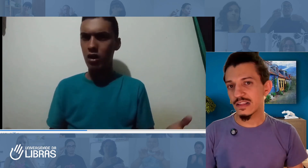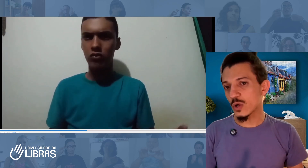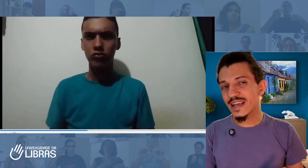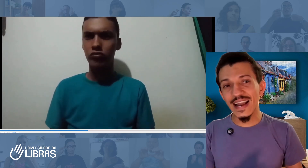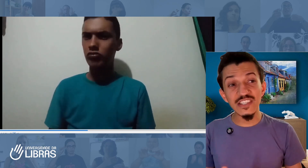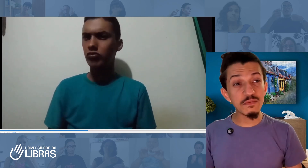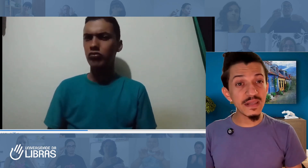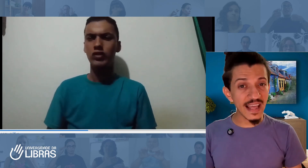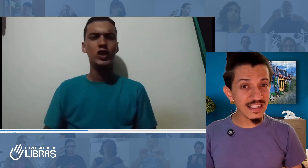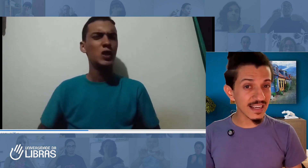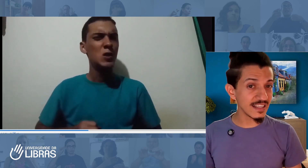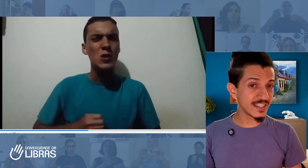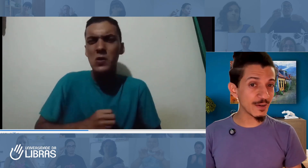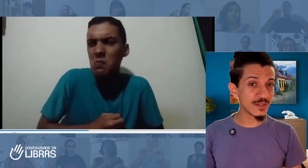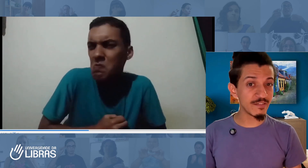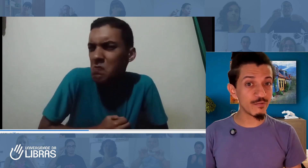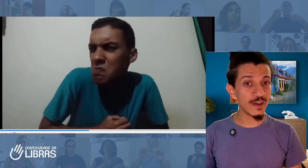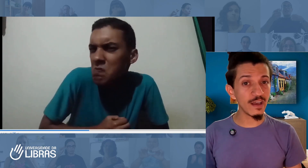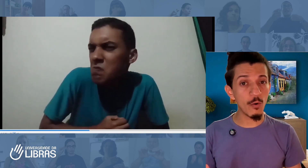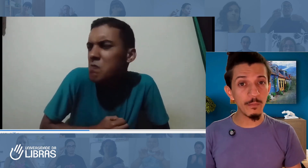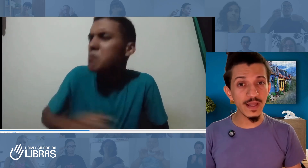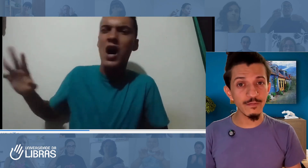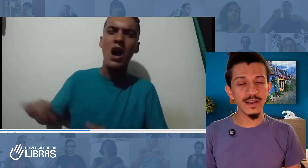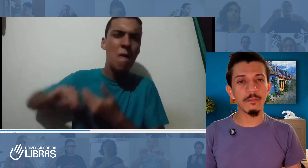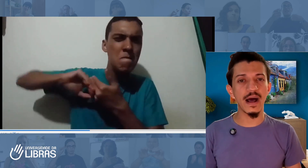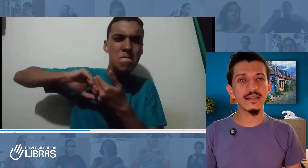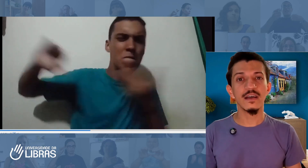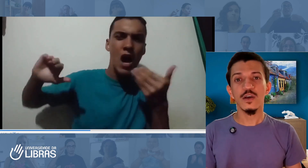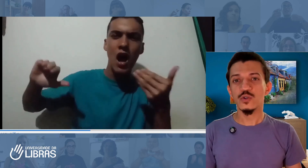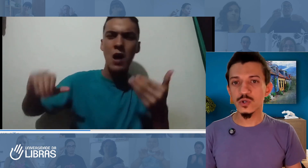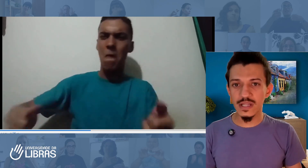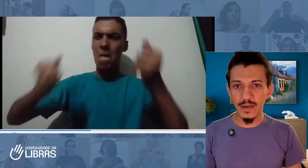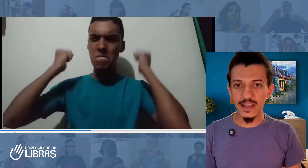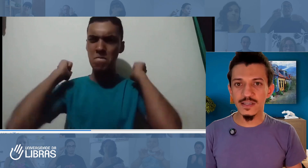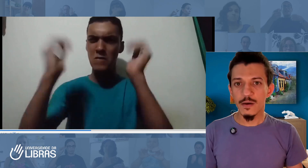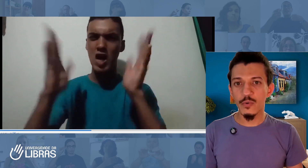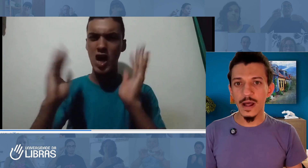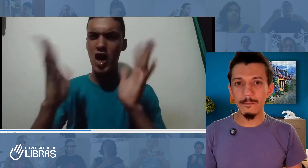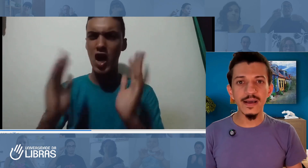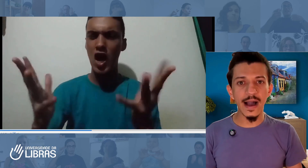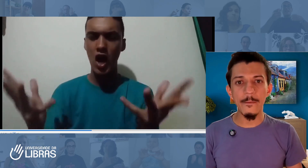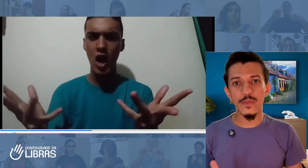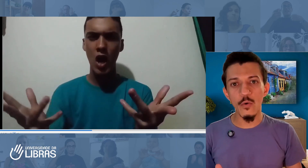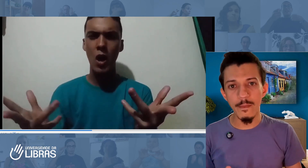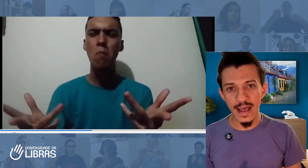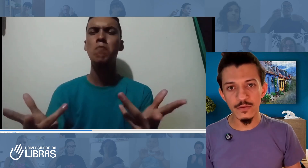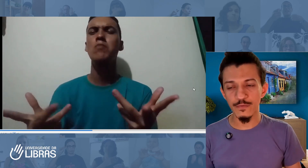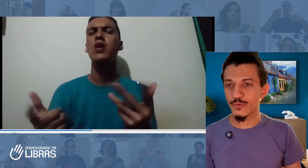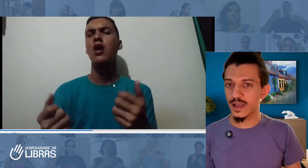aquela timidez que ele tinha, inclusive, foi rompida, foi quebrada, justamente por aplicar o método fluente em